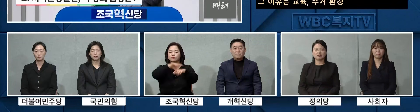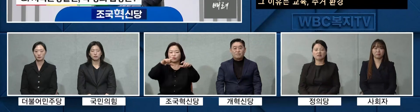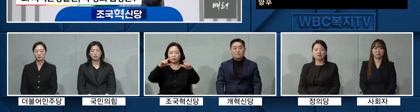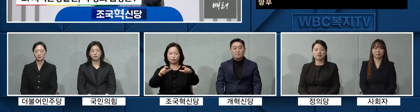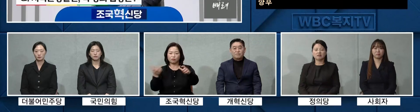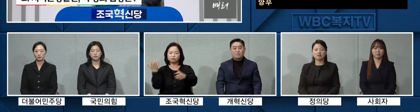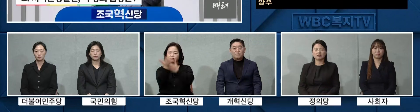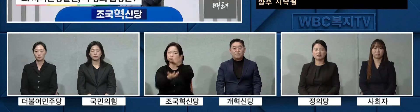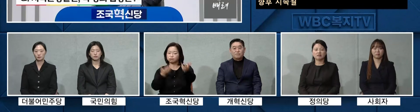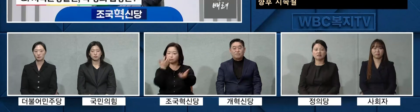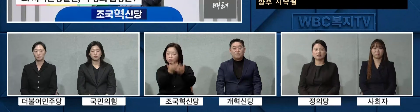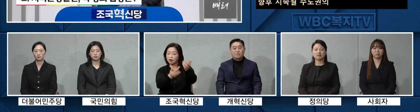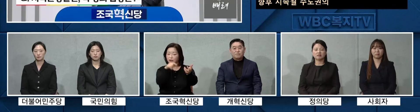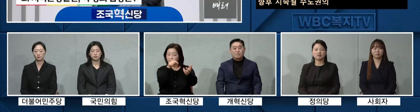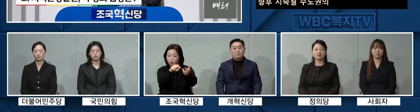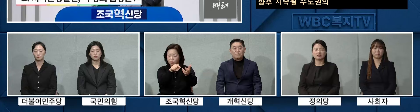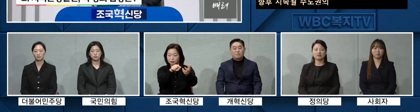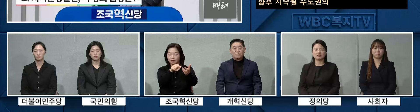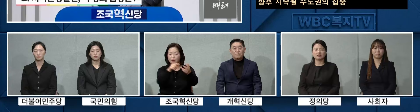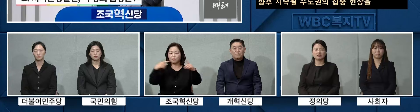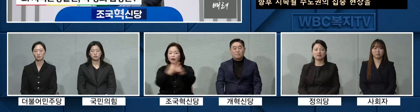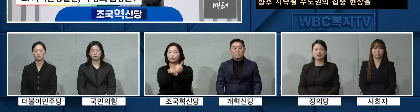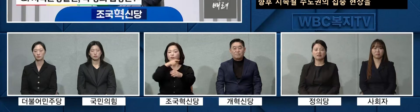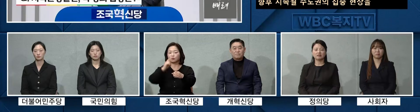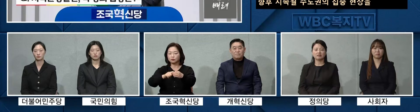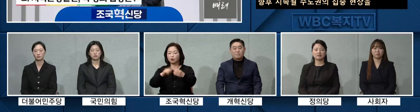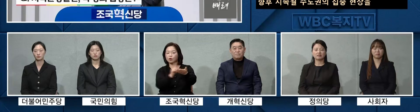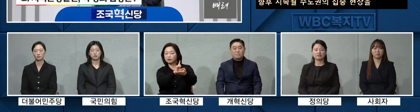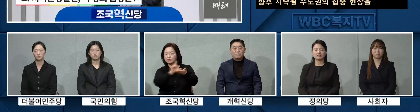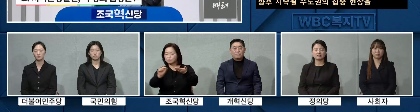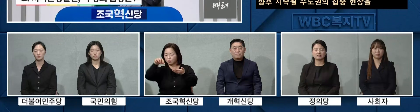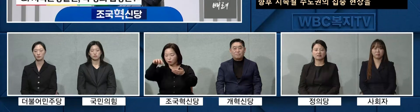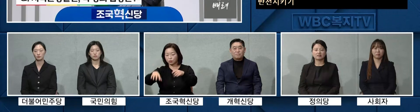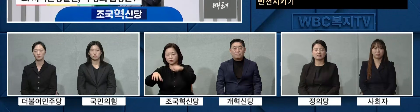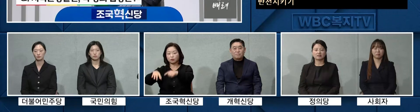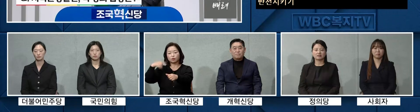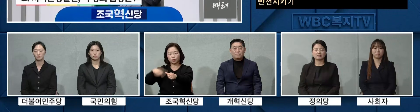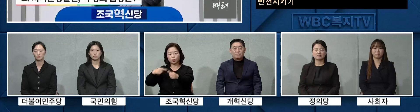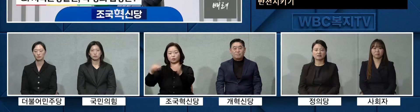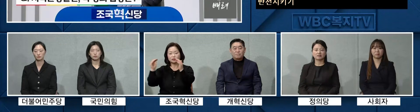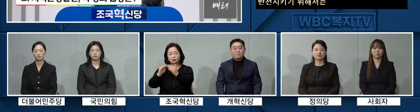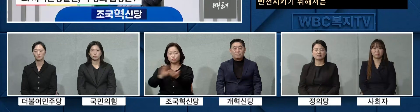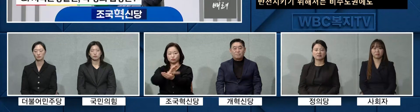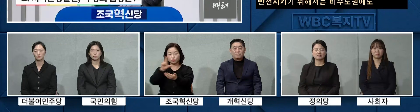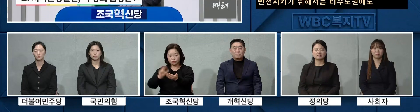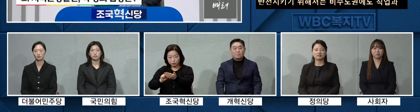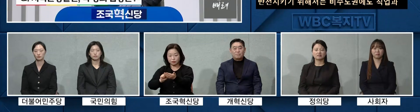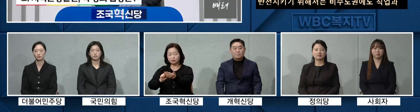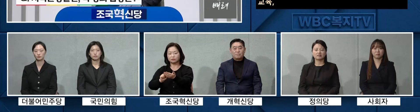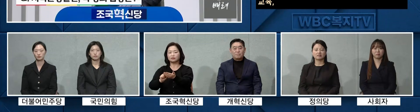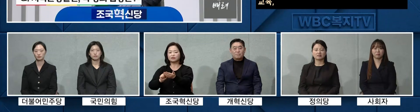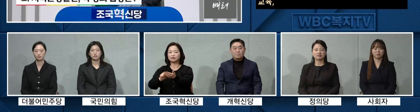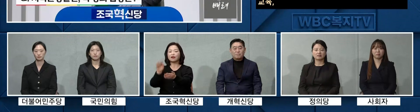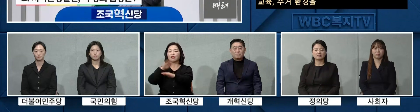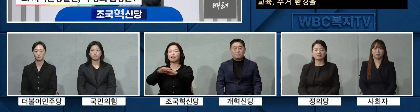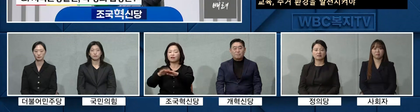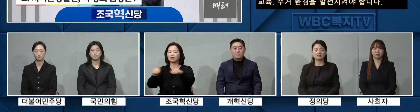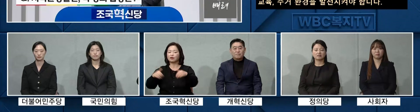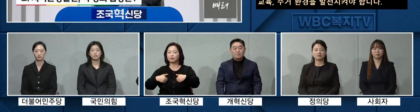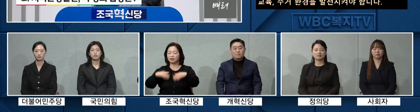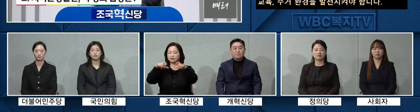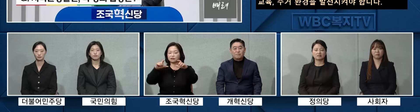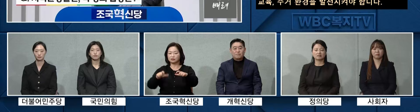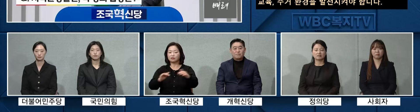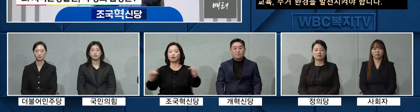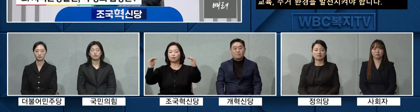현상을 반전시키기 위해서는 비수도권에도 지급과 교육, 주거 환경을 발전시켜야 합니다. 한편 지역균형